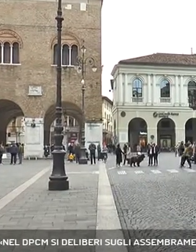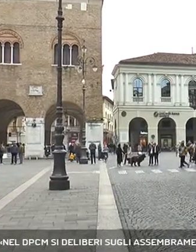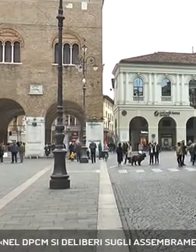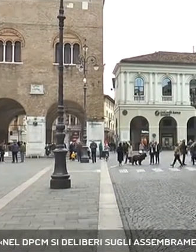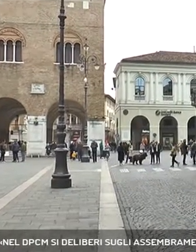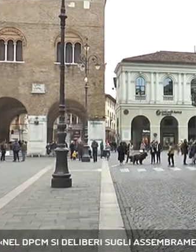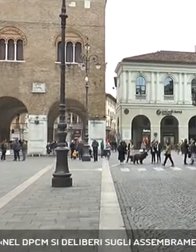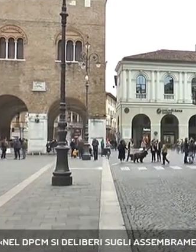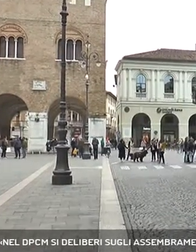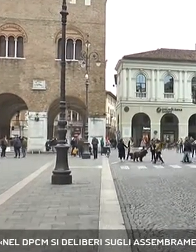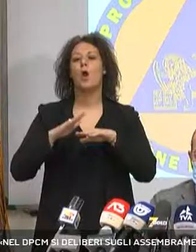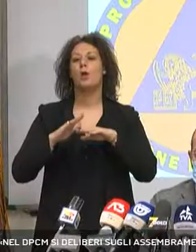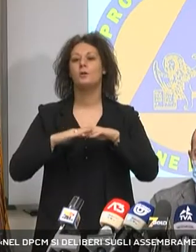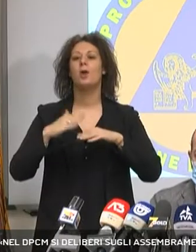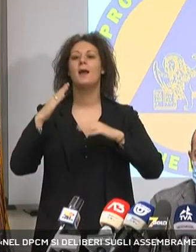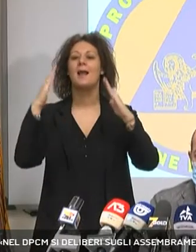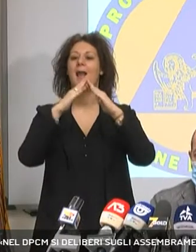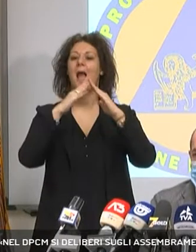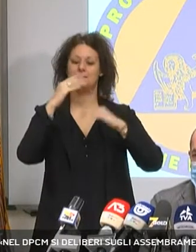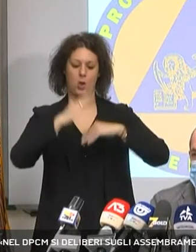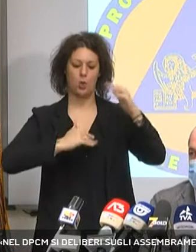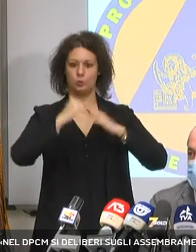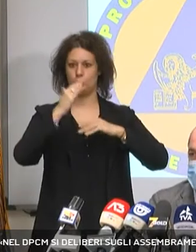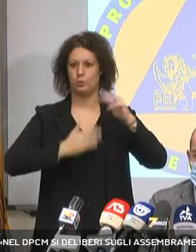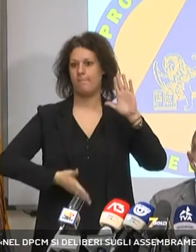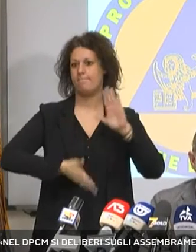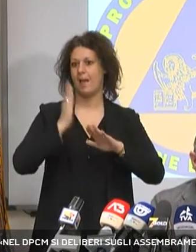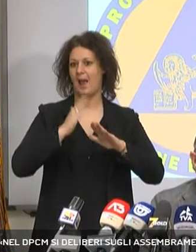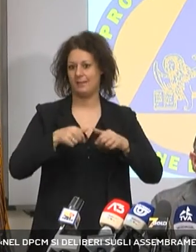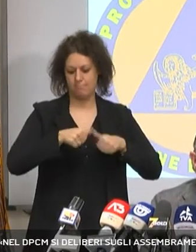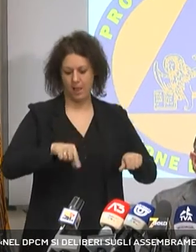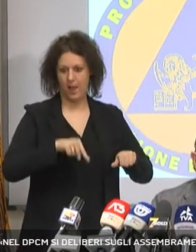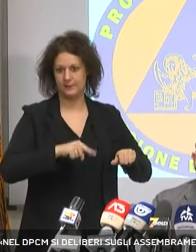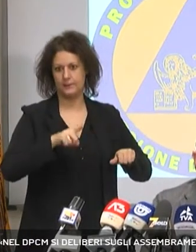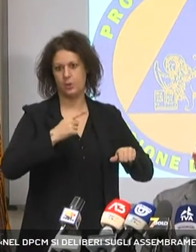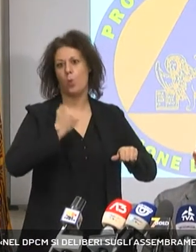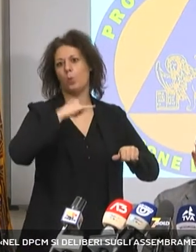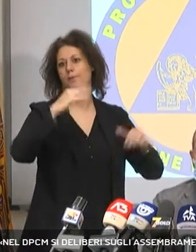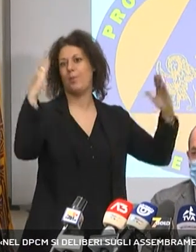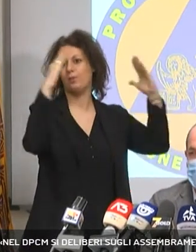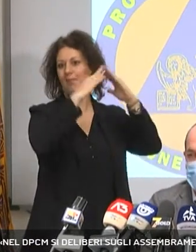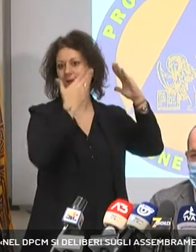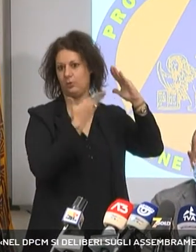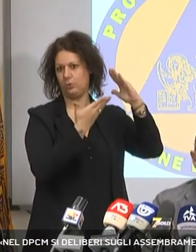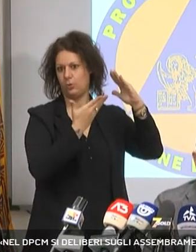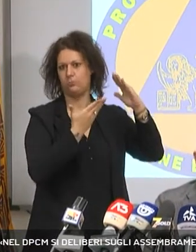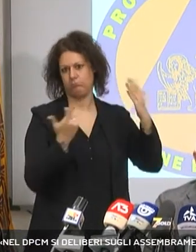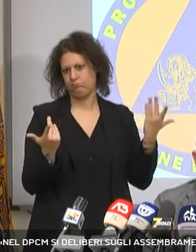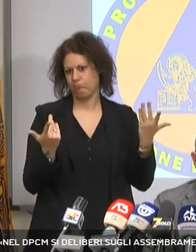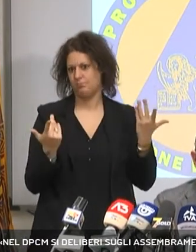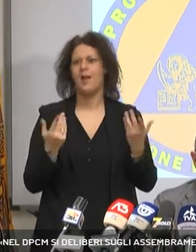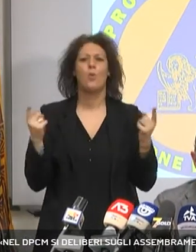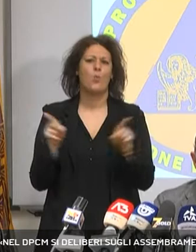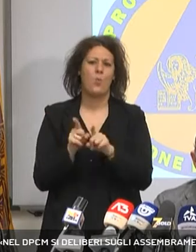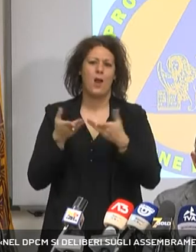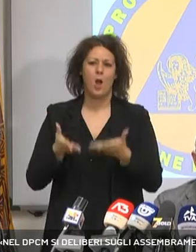portato avanti una richiesta al governo inutile che ci concentriamo sulla pista da sci sul teatro o sul